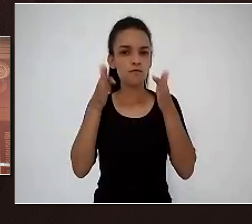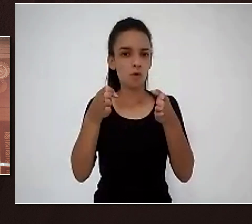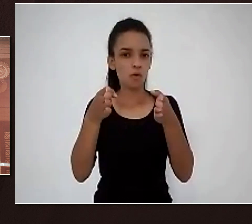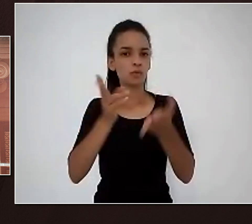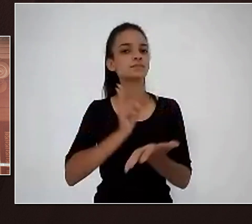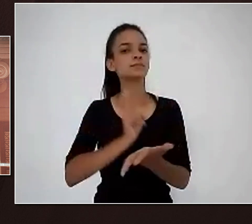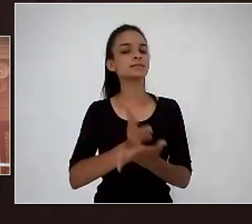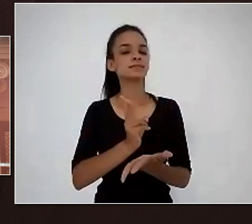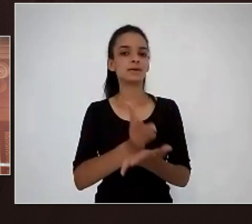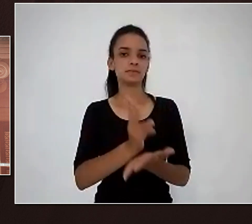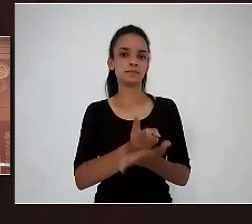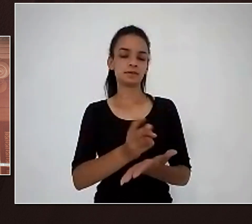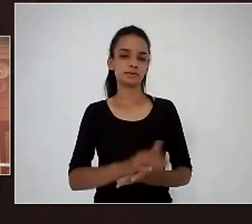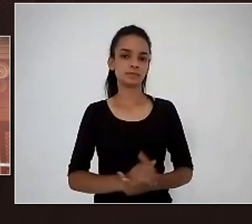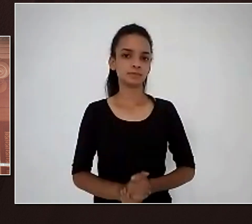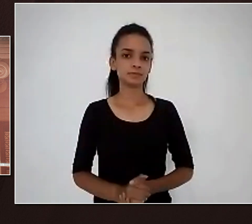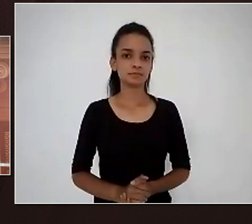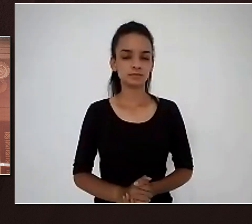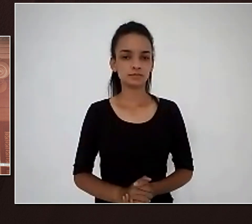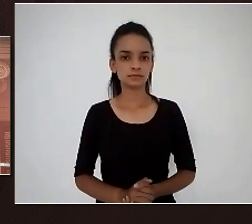não cessou de